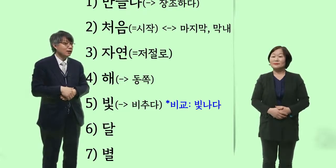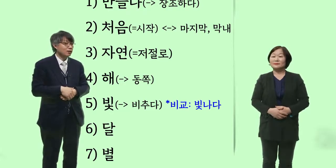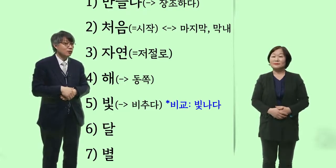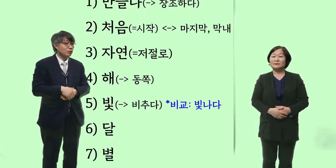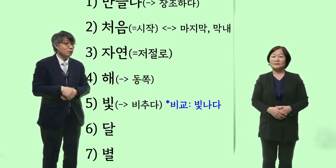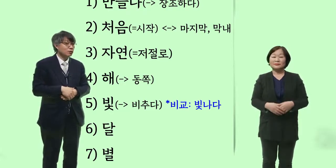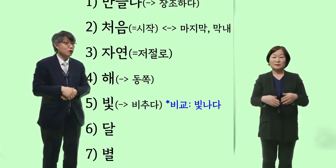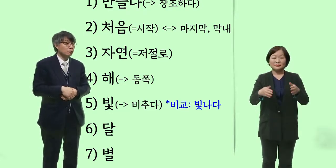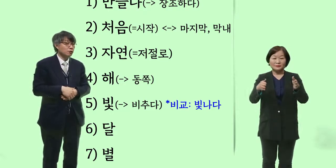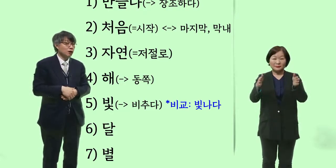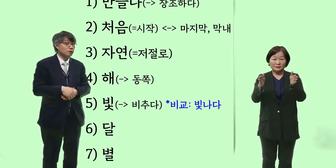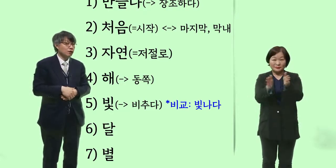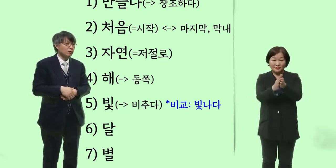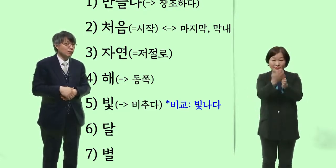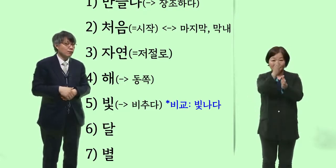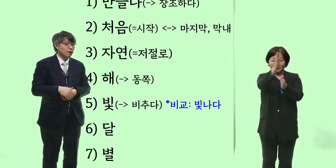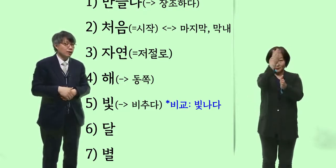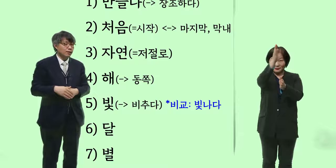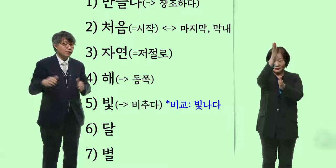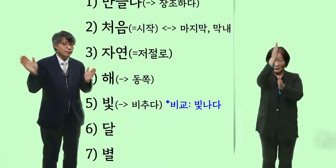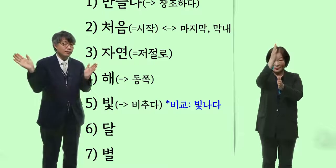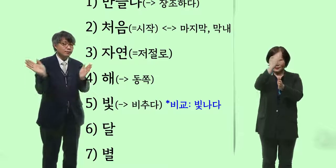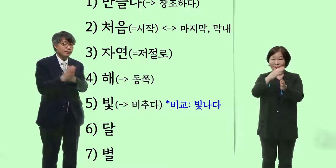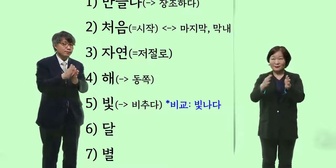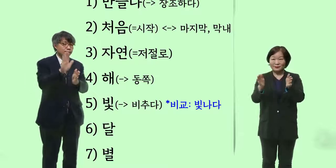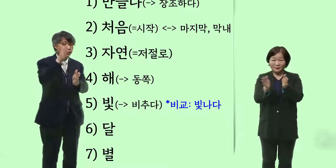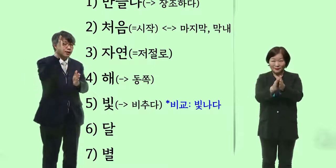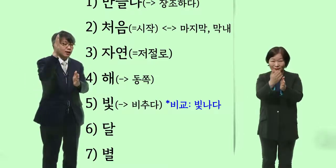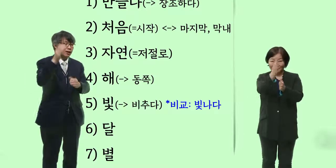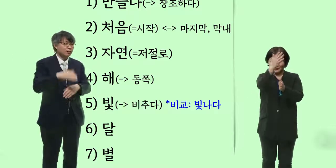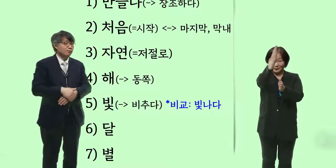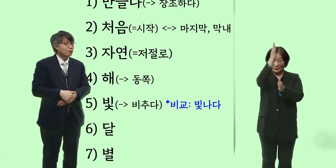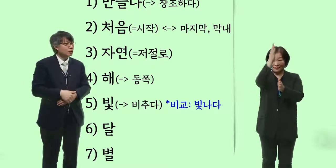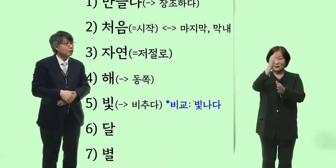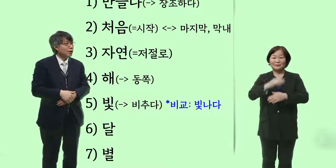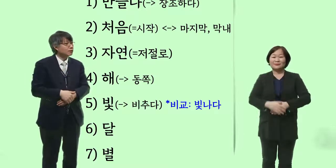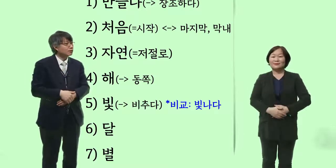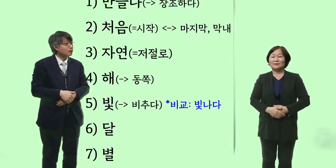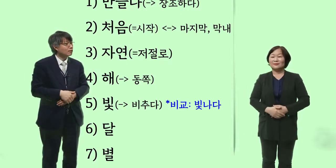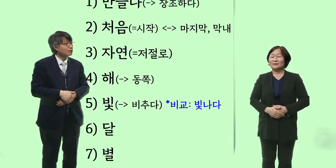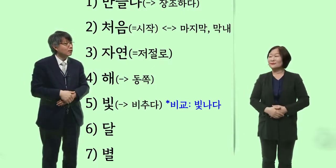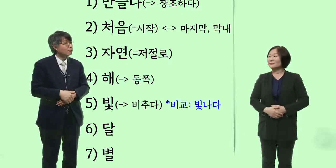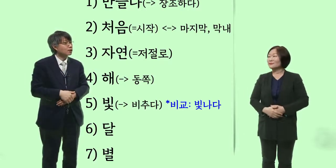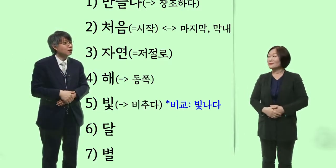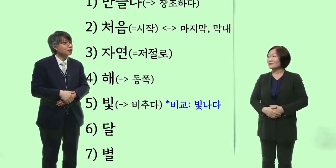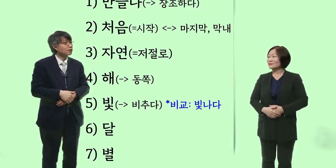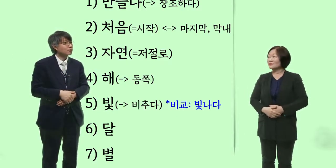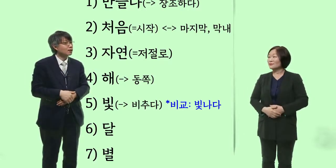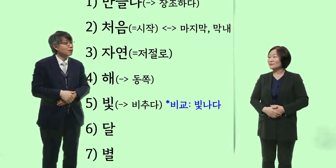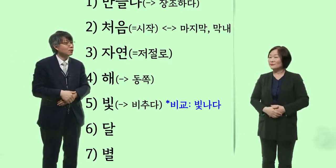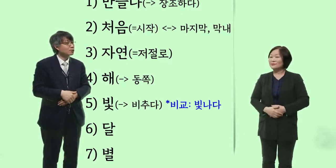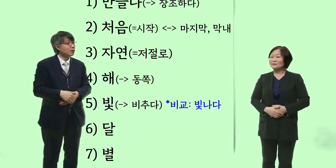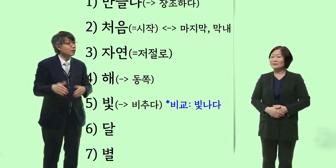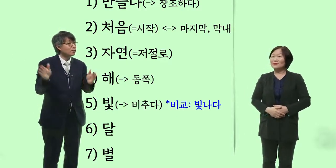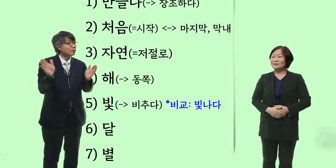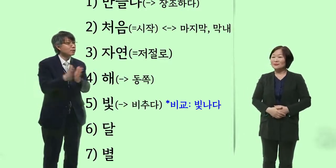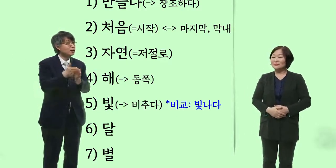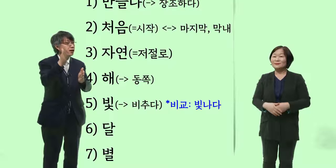때는 조금 비교가 할 수 있겠죠. 네, 빛나다 뭐 예를 들면 많이 쓰는 게 갑자기 생각나는 게 별로 없지만